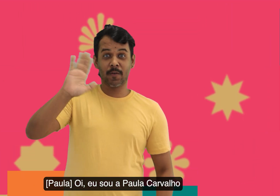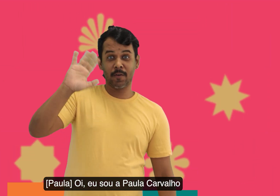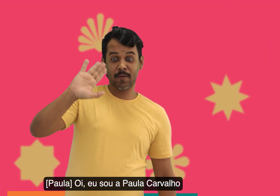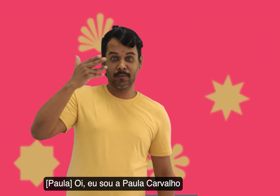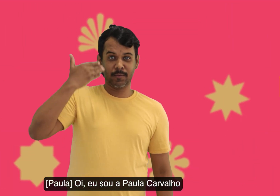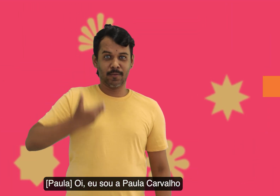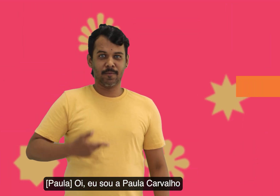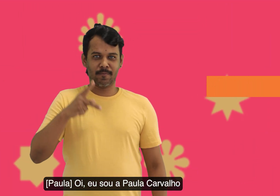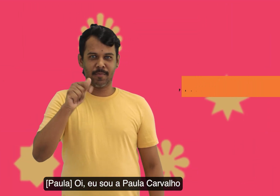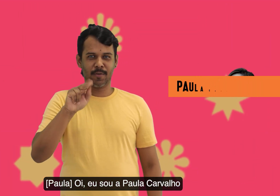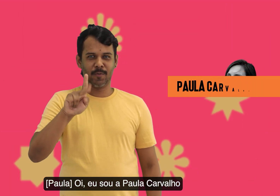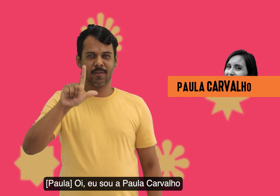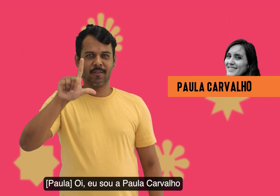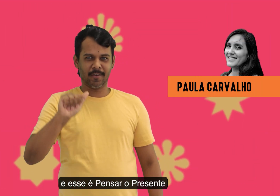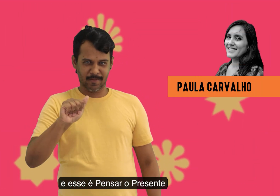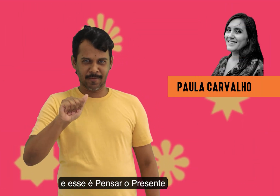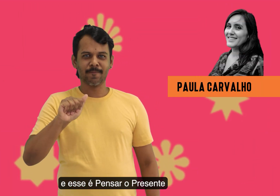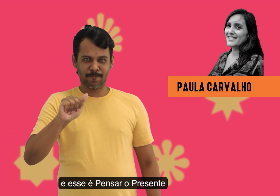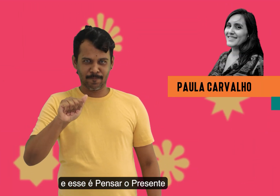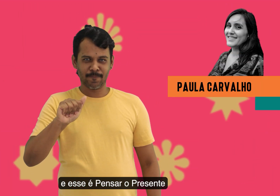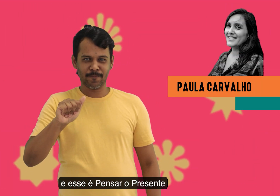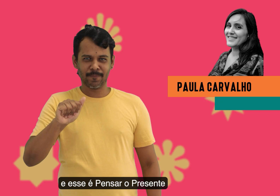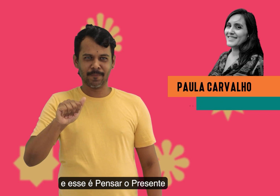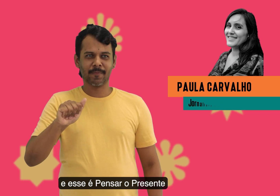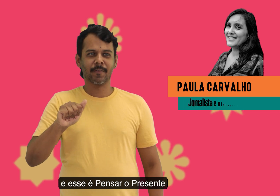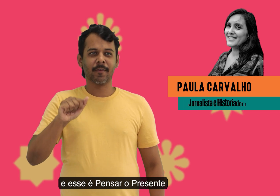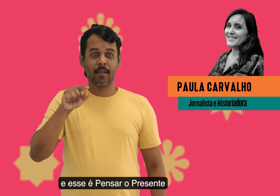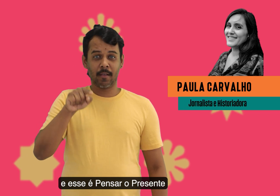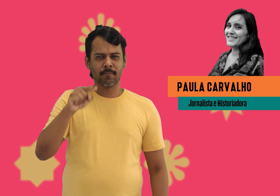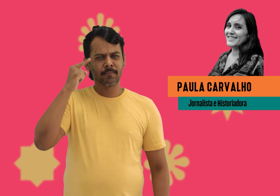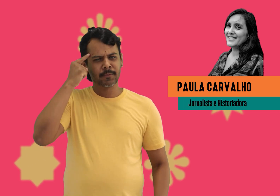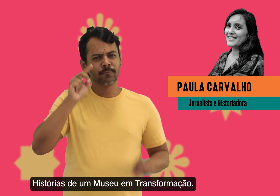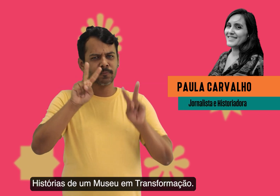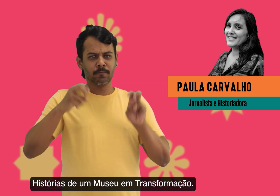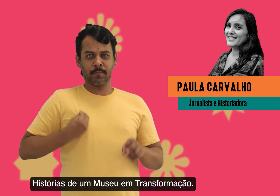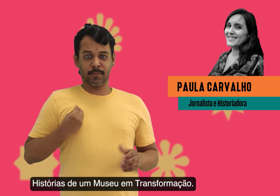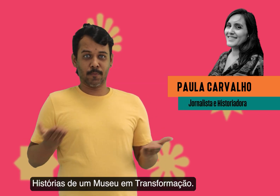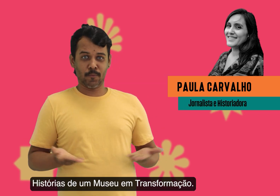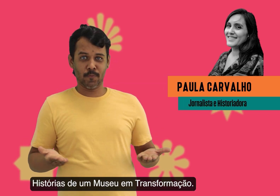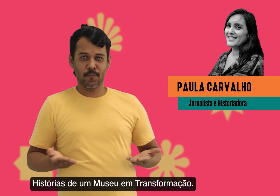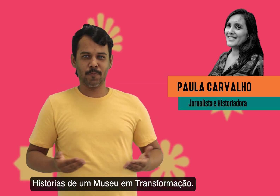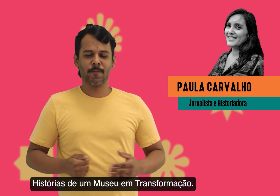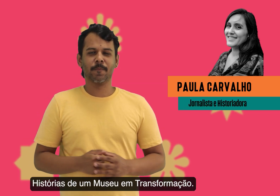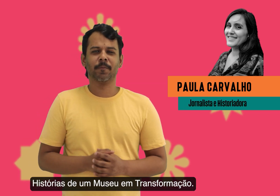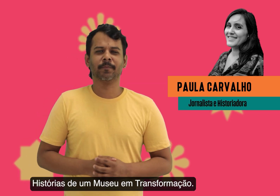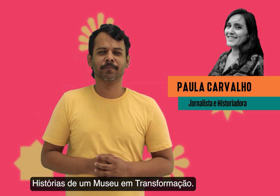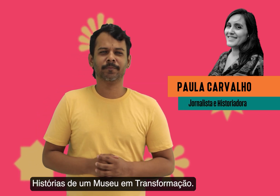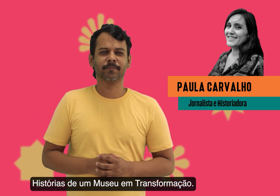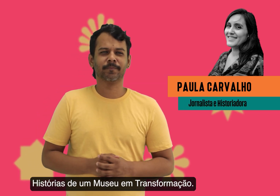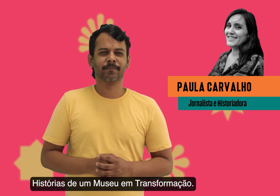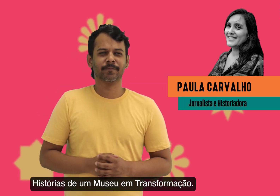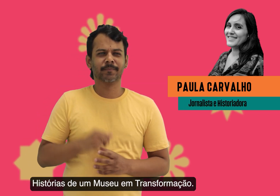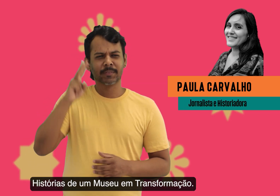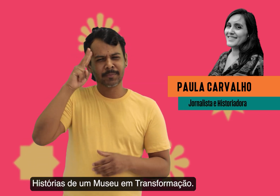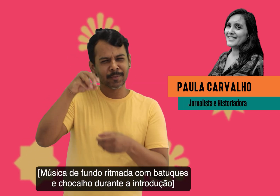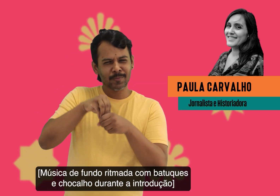Oi, eu sou a Paula Carvalho e esse é Pensar o Presente. Histórias de um museu em transformação.